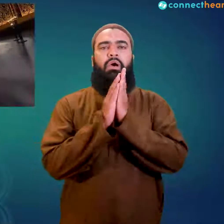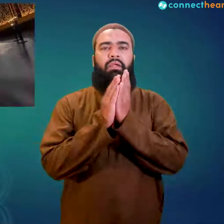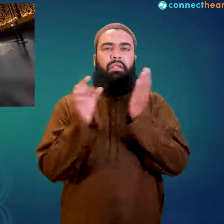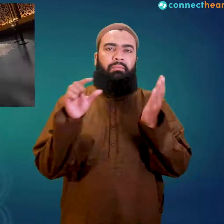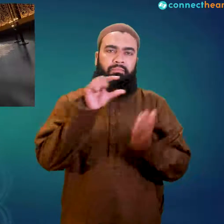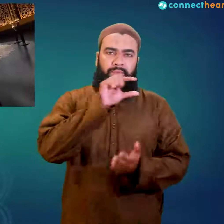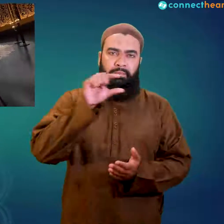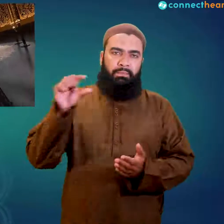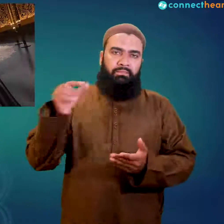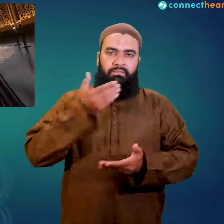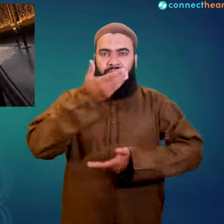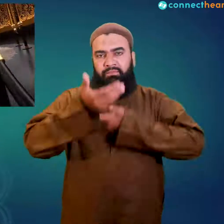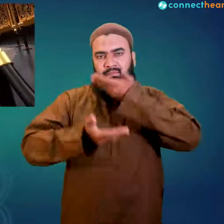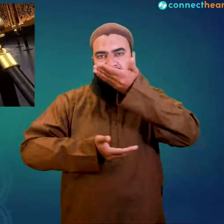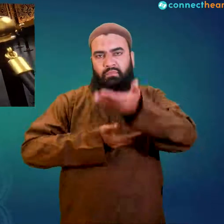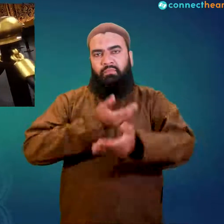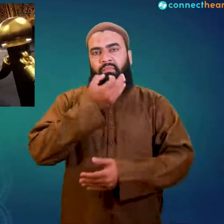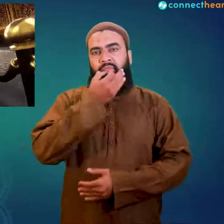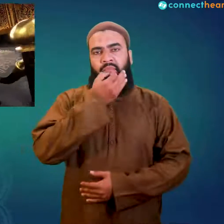افلا